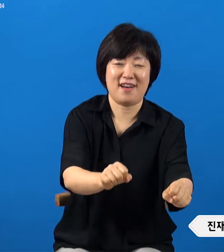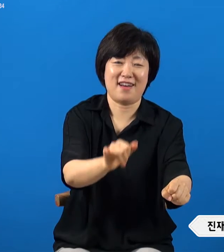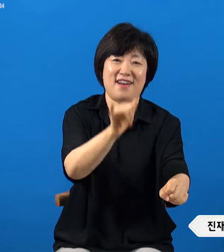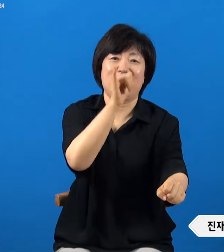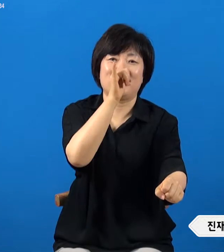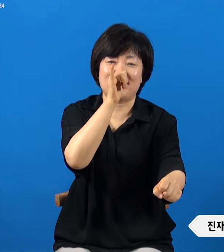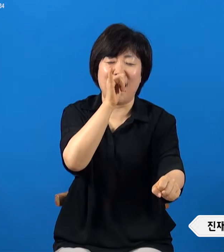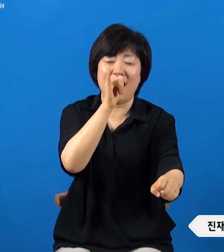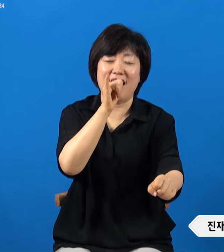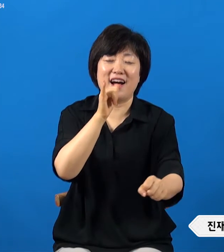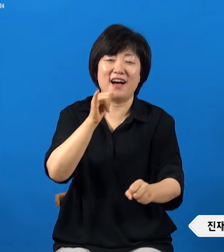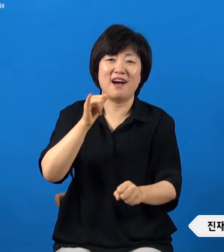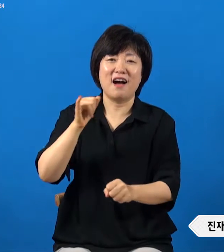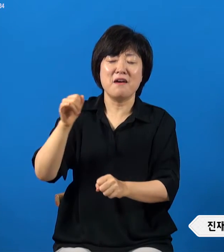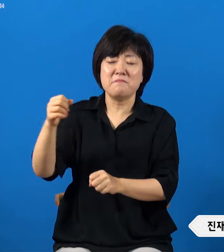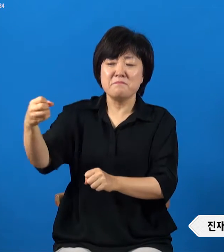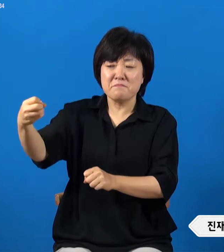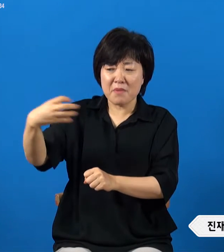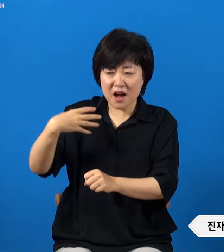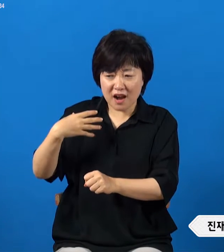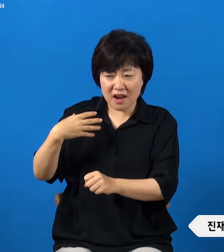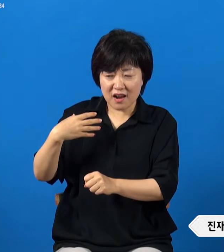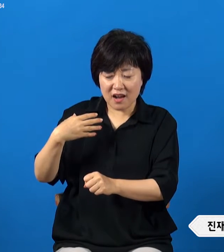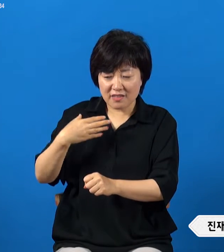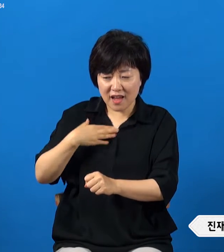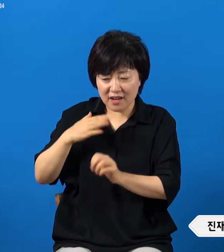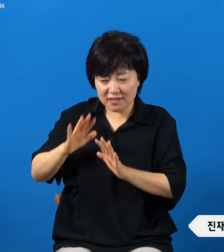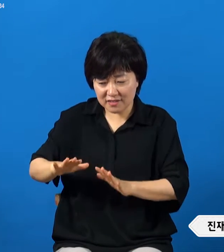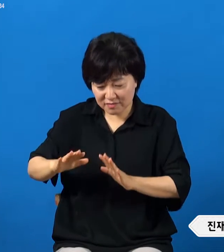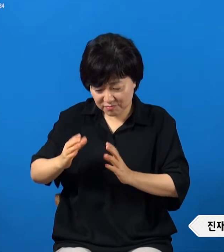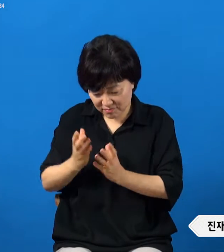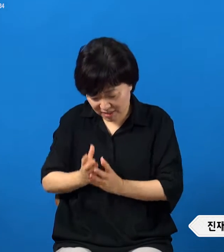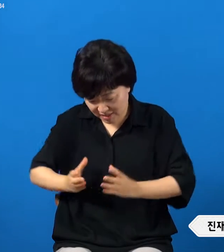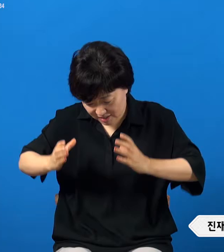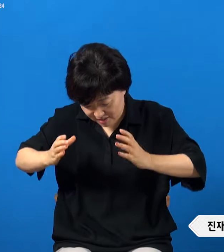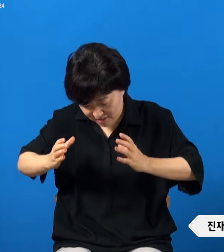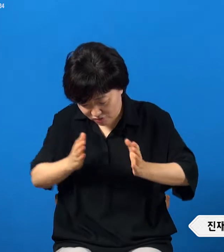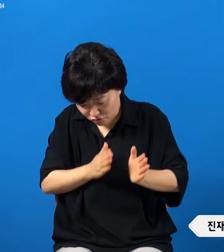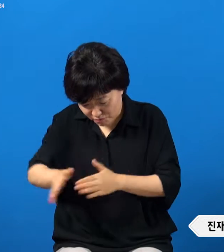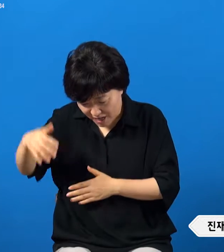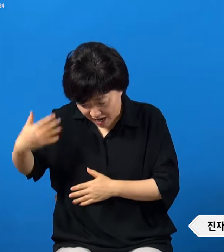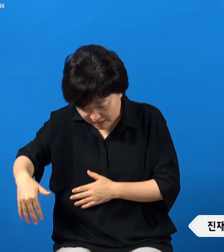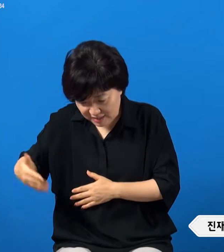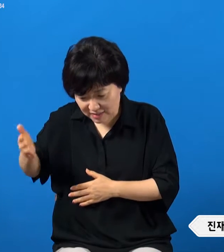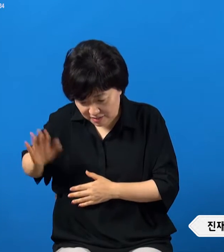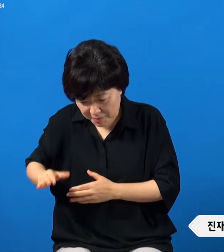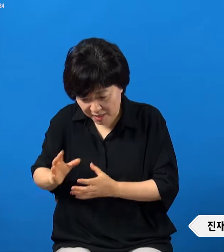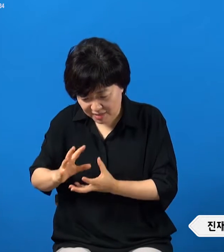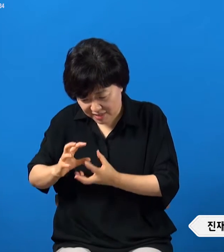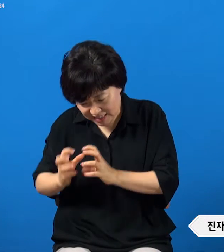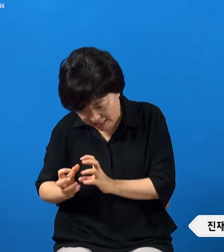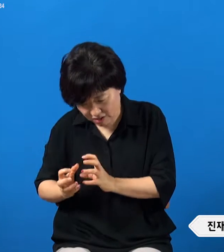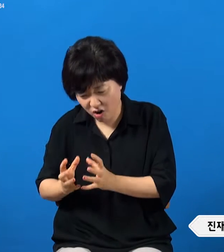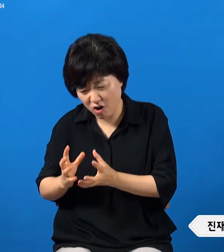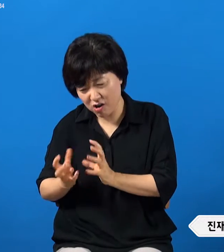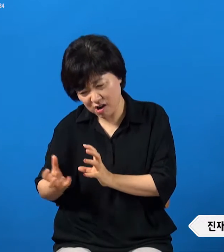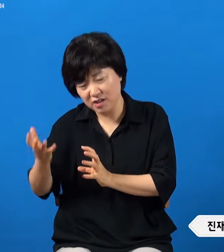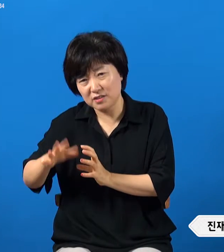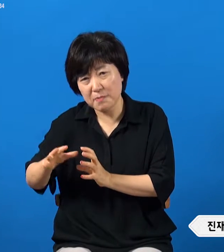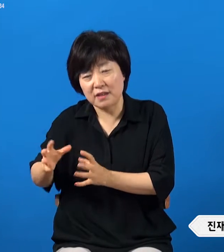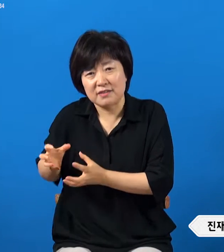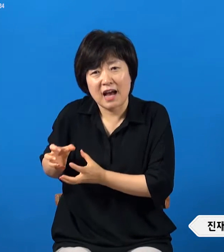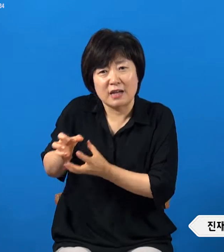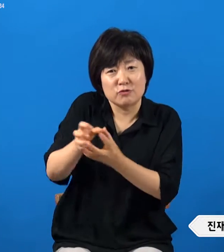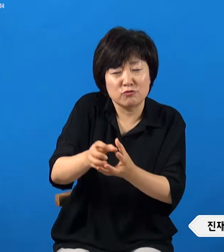물통이라도 생명을 구하는 물을 나를 수 있다면 복음의 부담을 가지고 그가